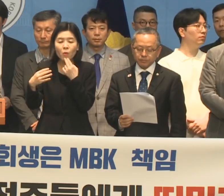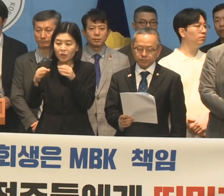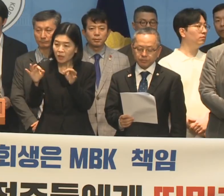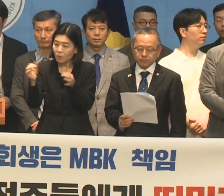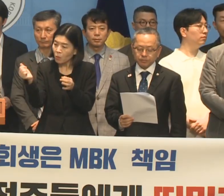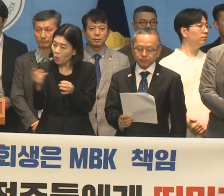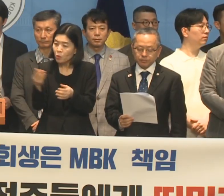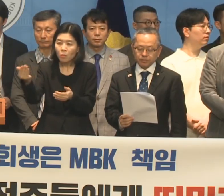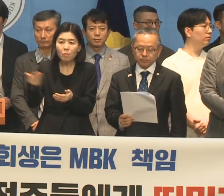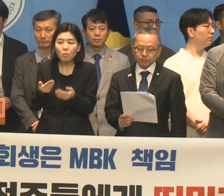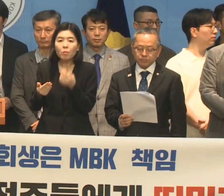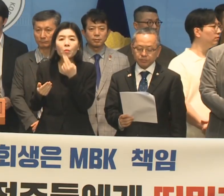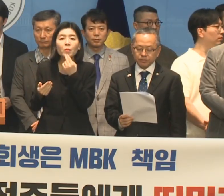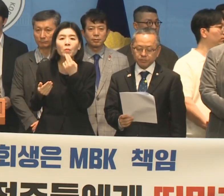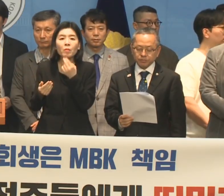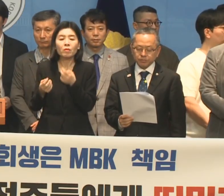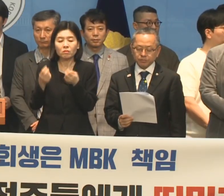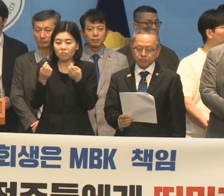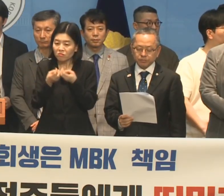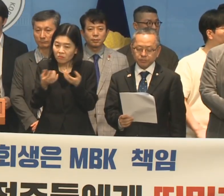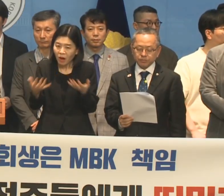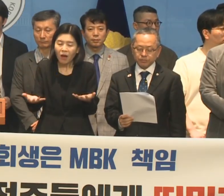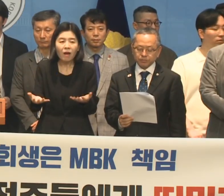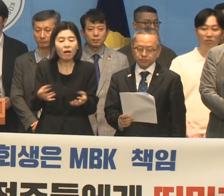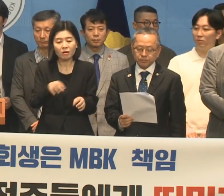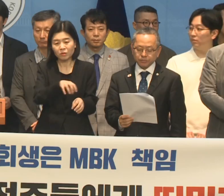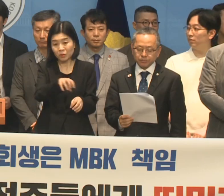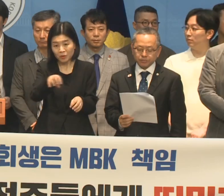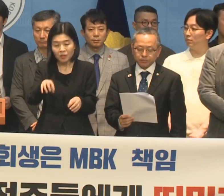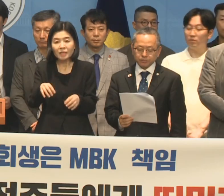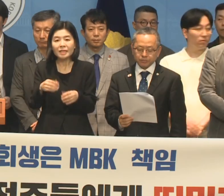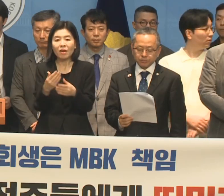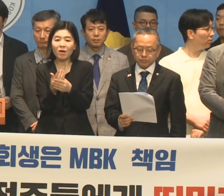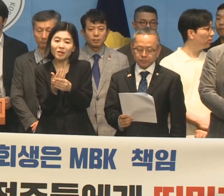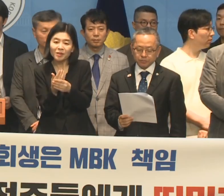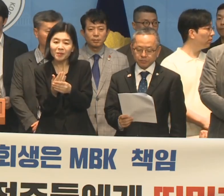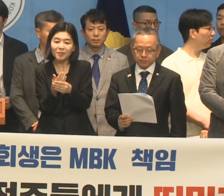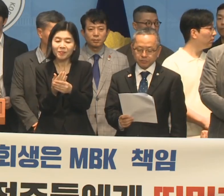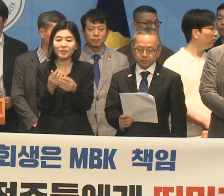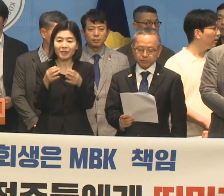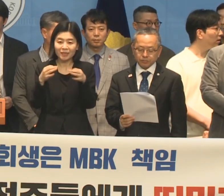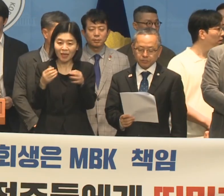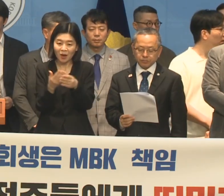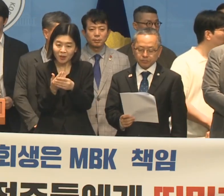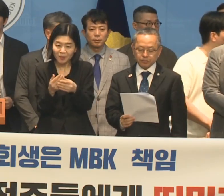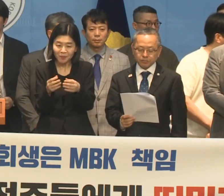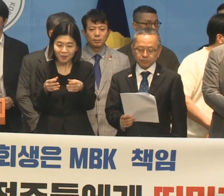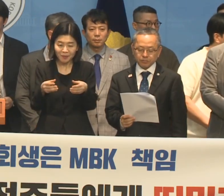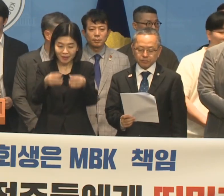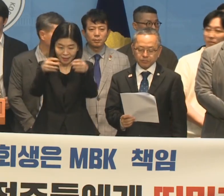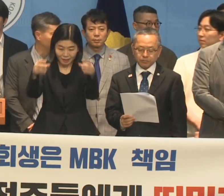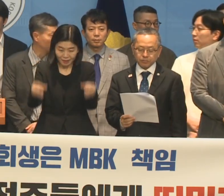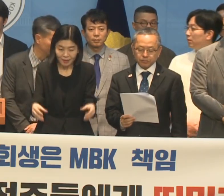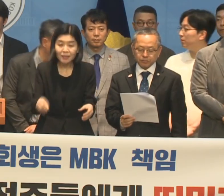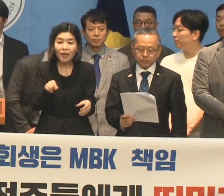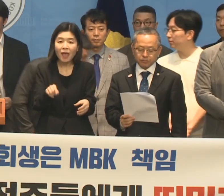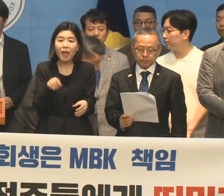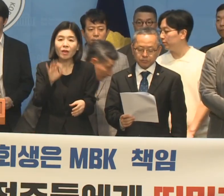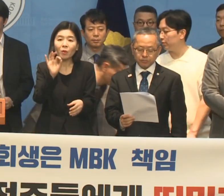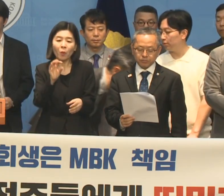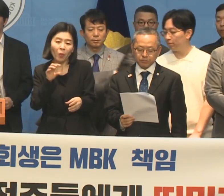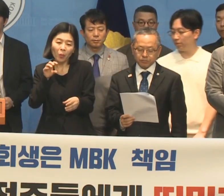알려주지도 않았습니다. 어쩔 수 없이 각 지점 내에 있는 현금 입금기에 거액의 해당 금액을 입금하는